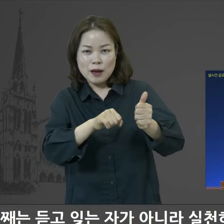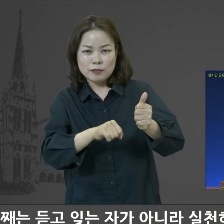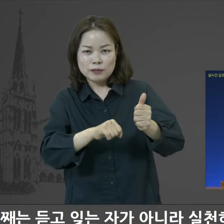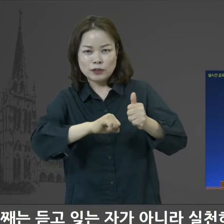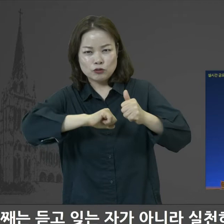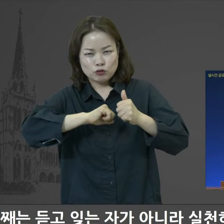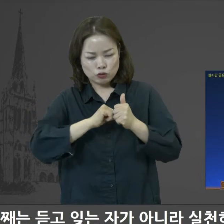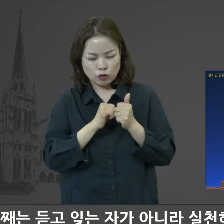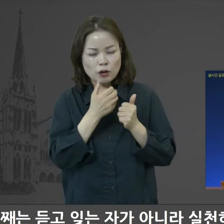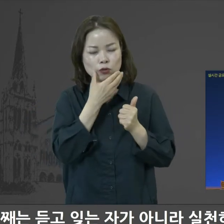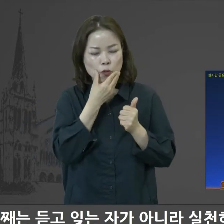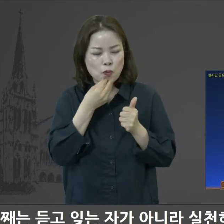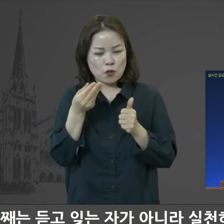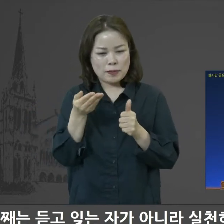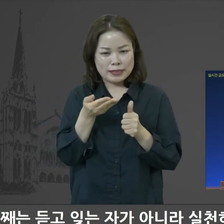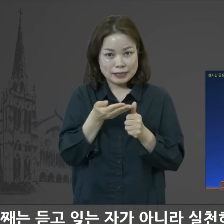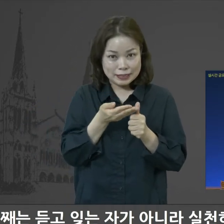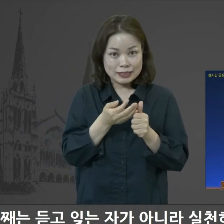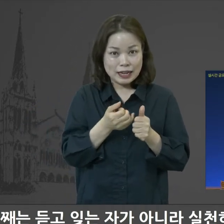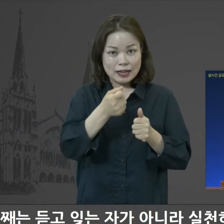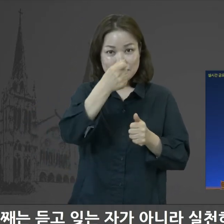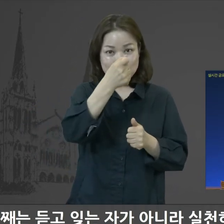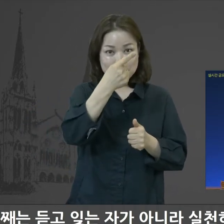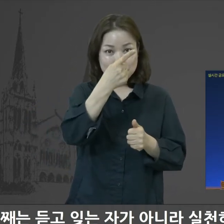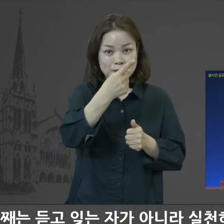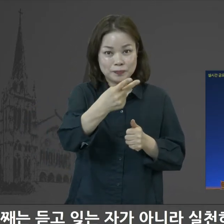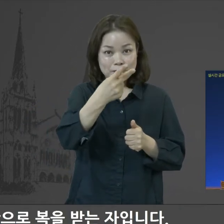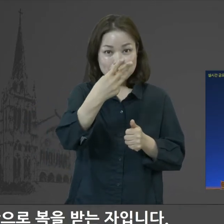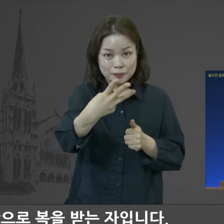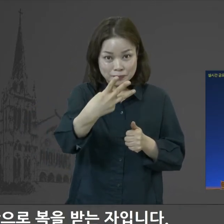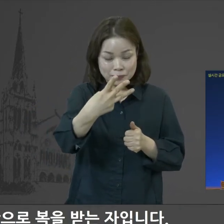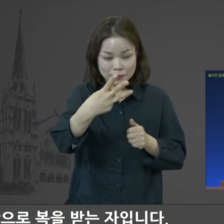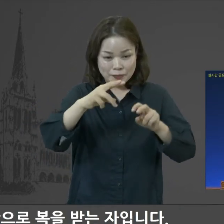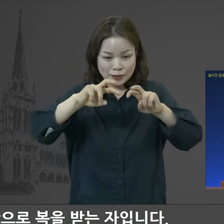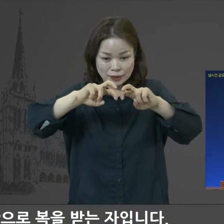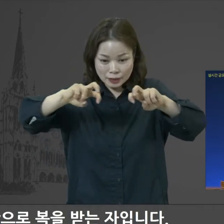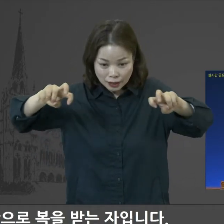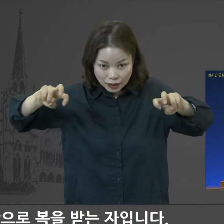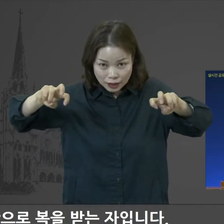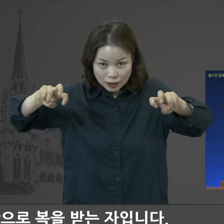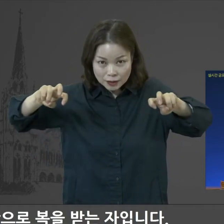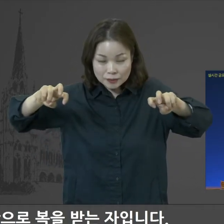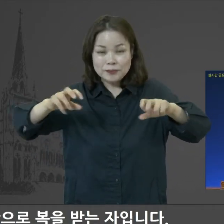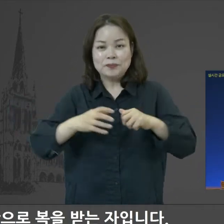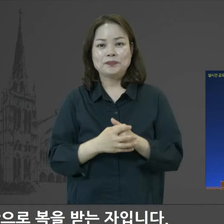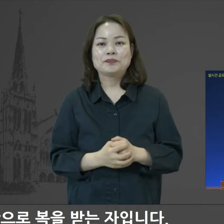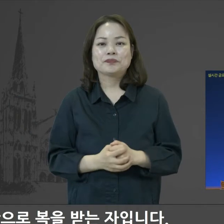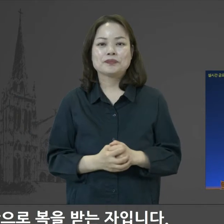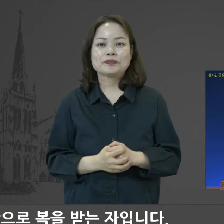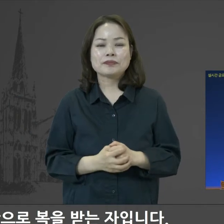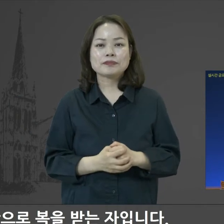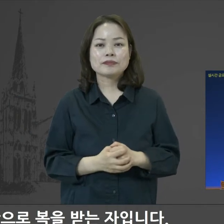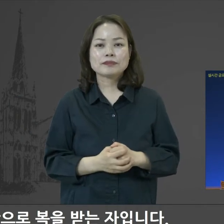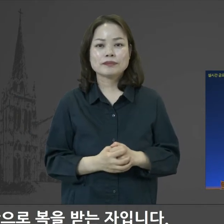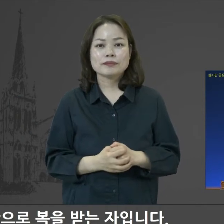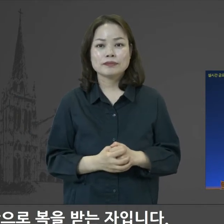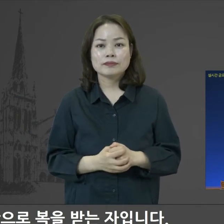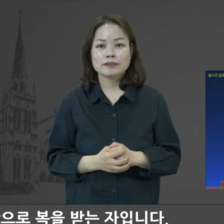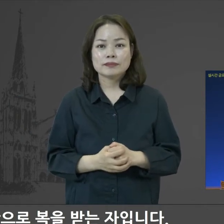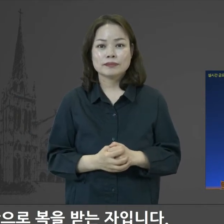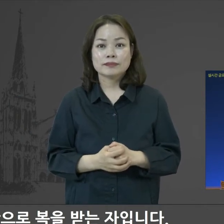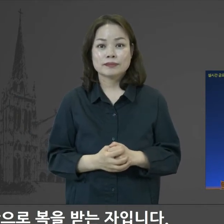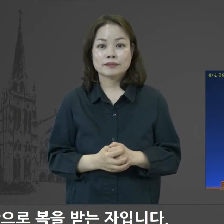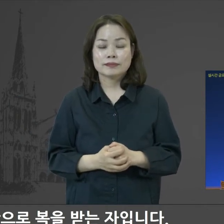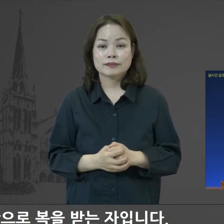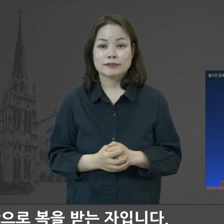복을 받는다. 이 내용입니다. 이제 하나씩 이 내용들을 이제 살펴보겠습니다. 자, 이제